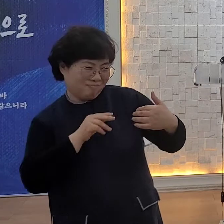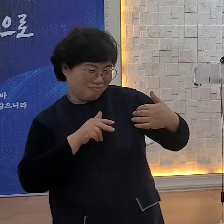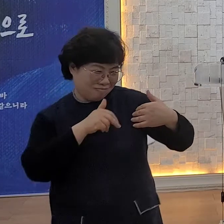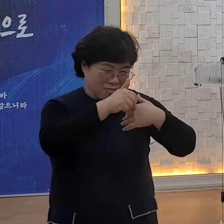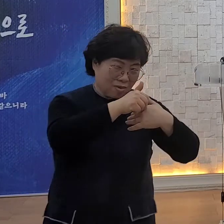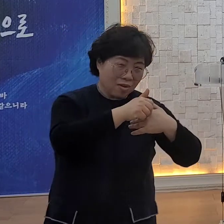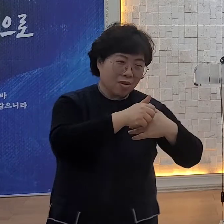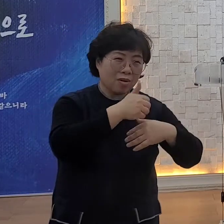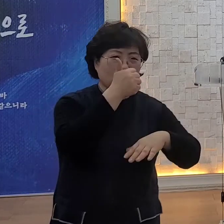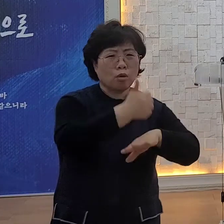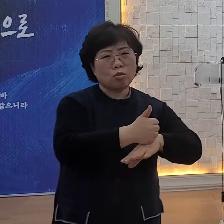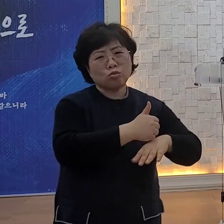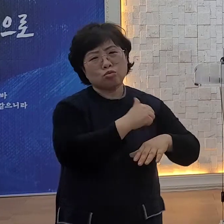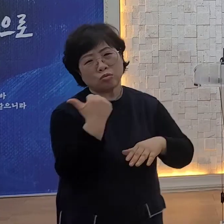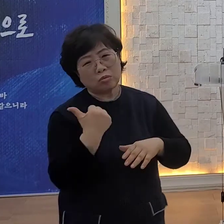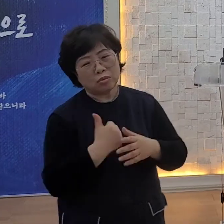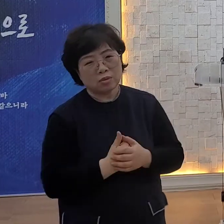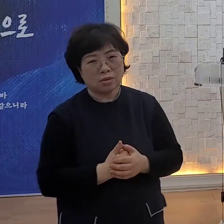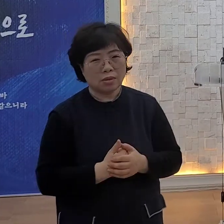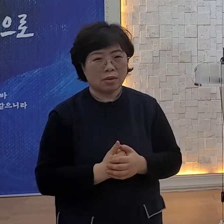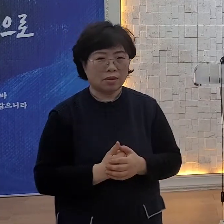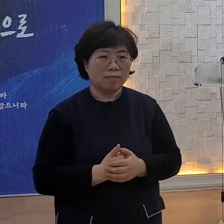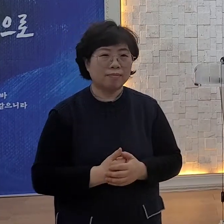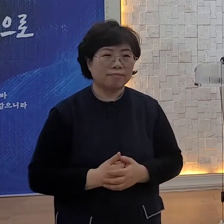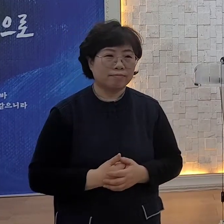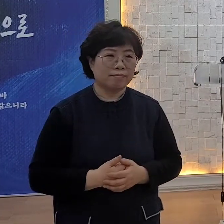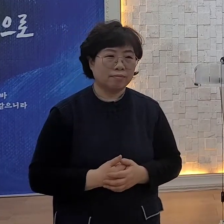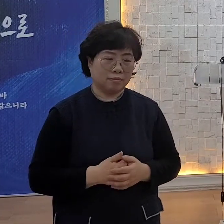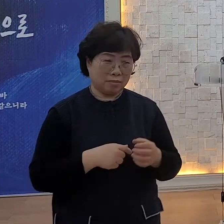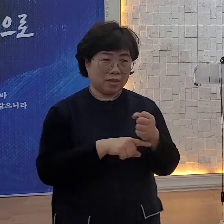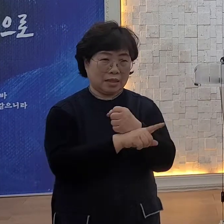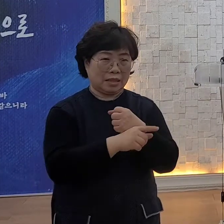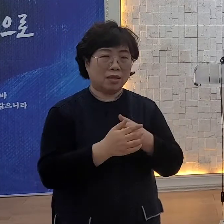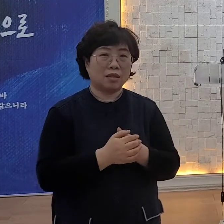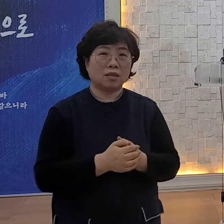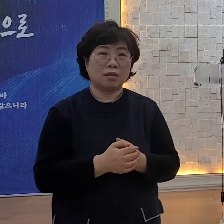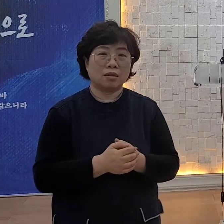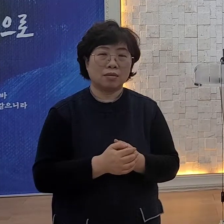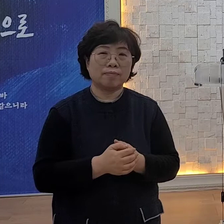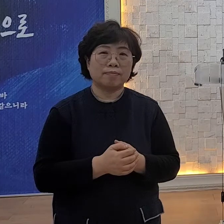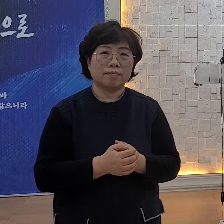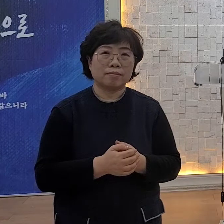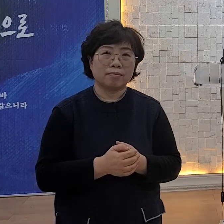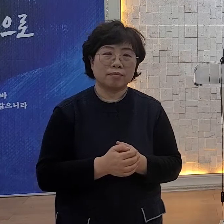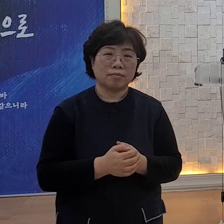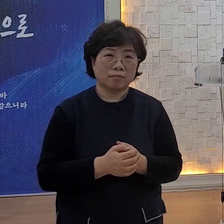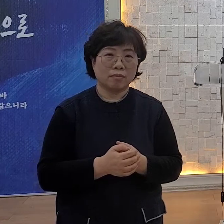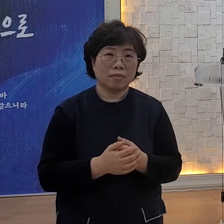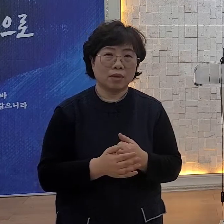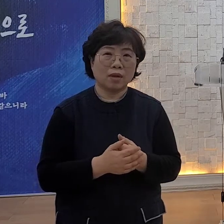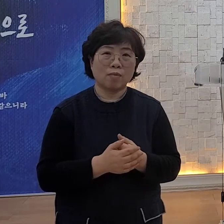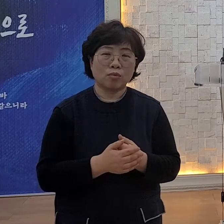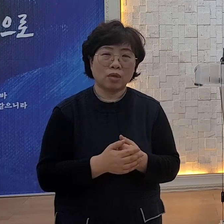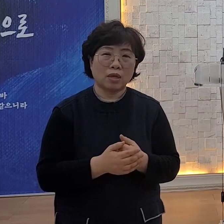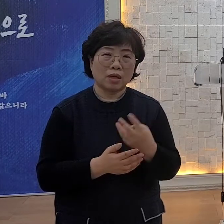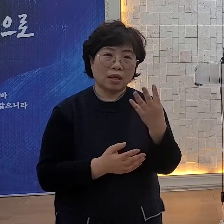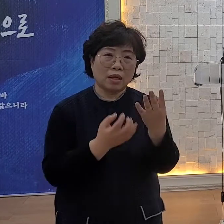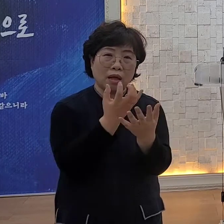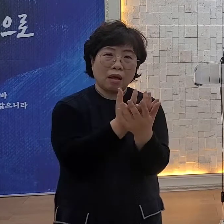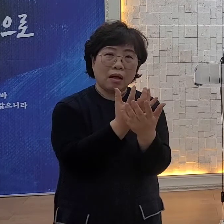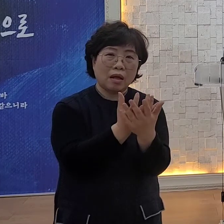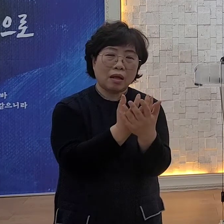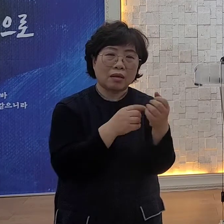행하다가는 결국은 죽는다. 즉 망한다라는 메시지 아닙니까? 우생마사. 즉 이 결론이 뭐냐면 순리대로